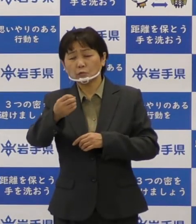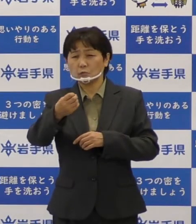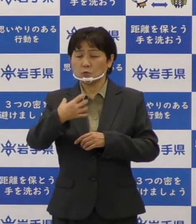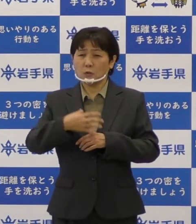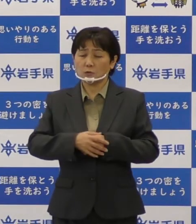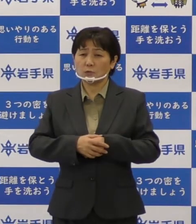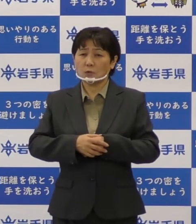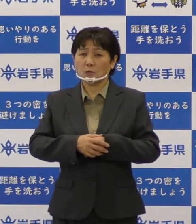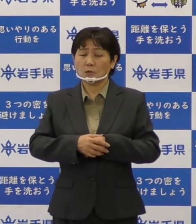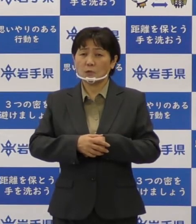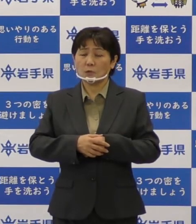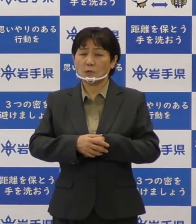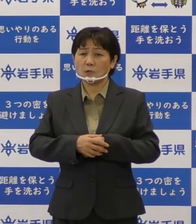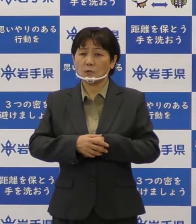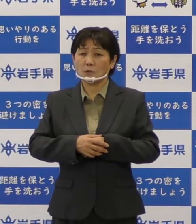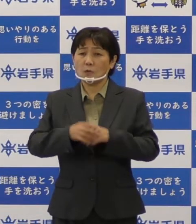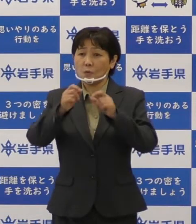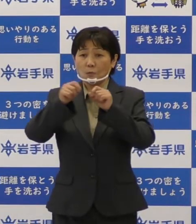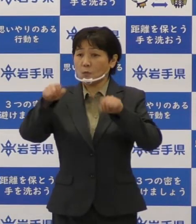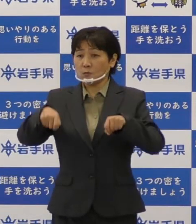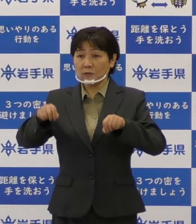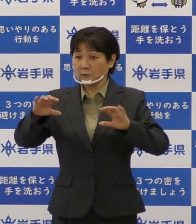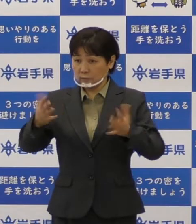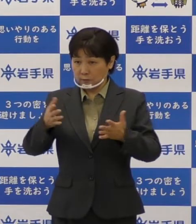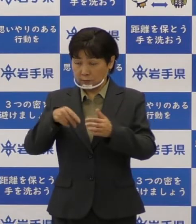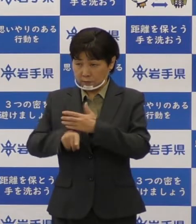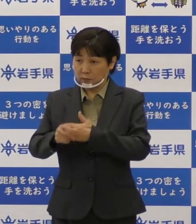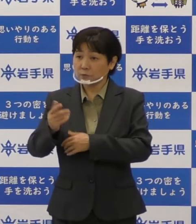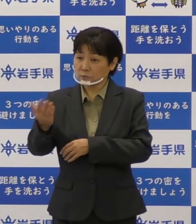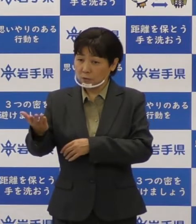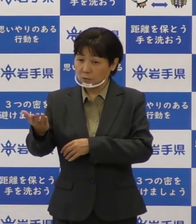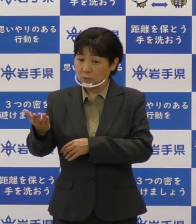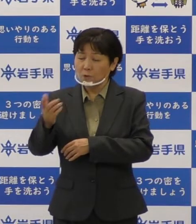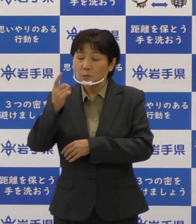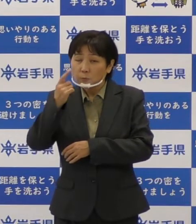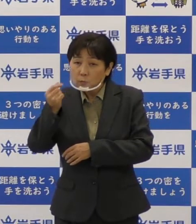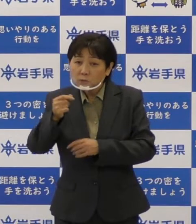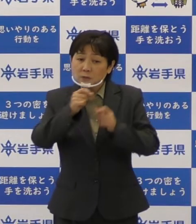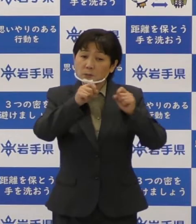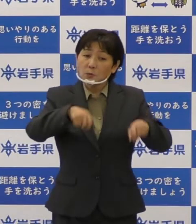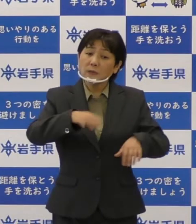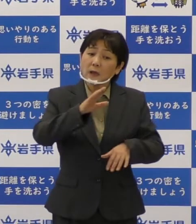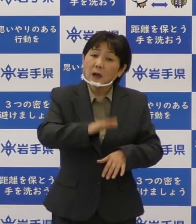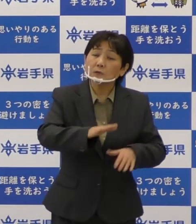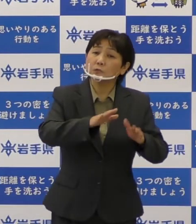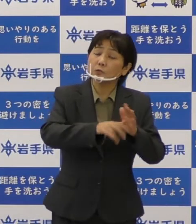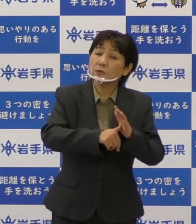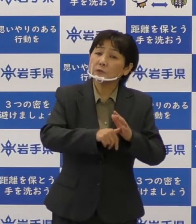何か問題があるとしたらどのような点を考えているのか、お考えでしょうか。